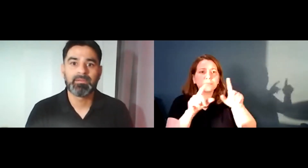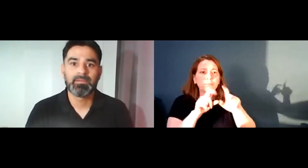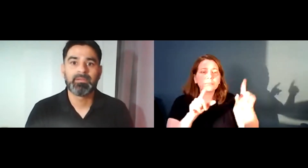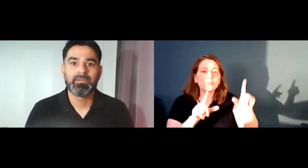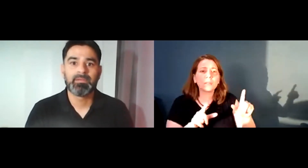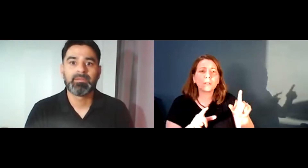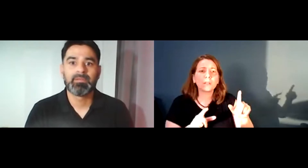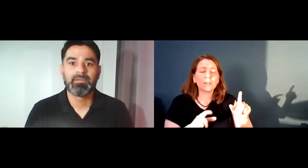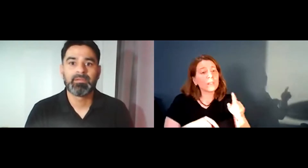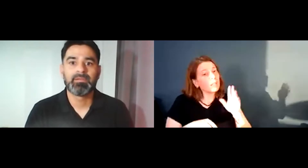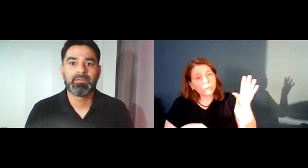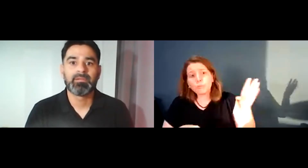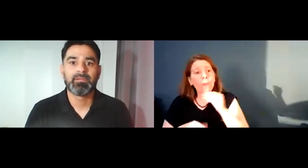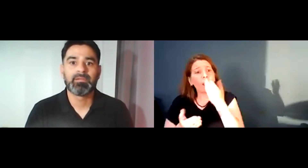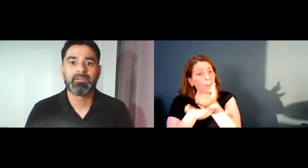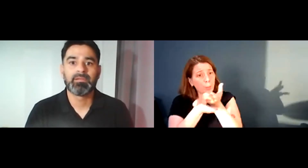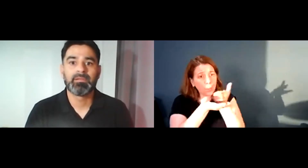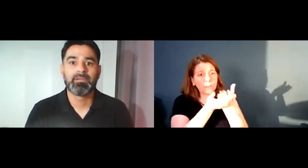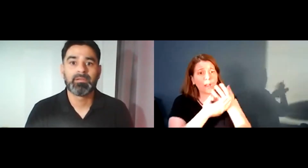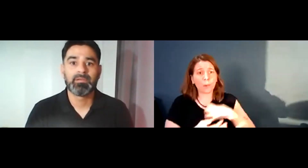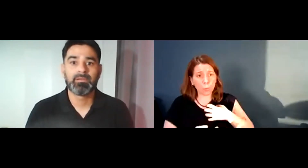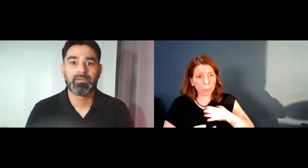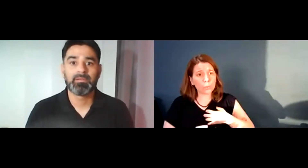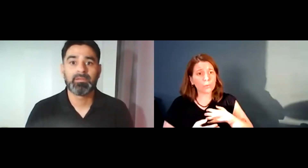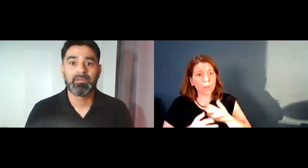horarios, los profesores y en cada universidad que se dan. Sí. Ah, bien,